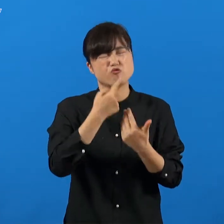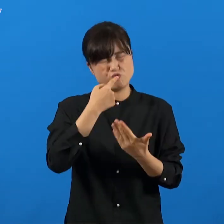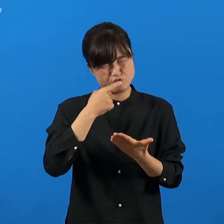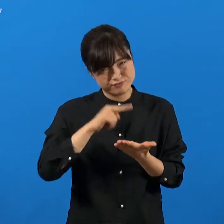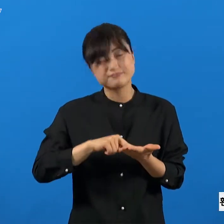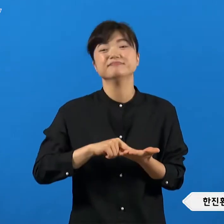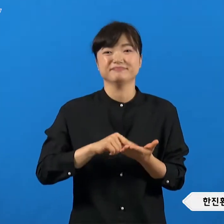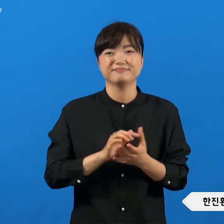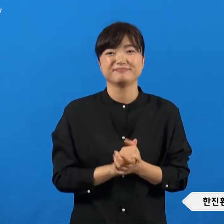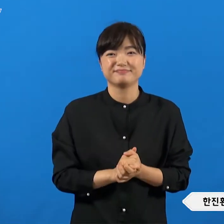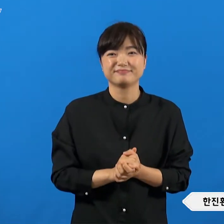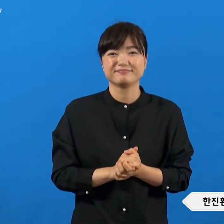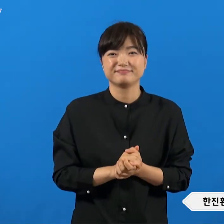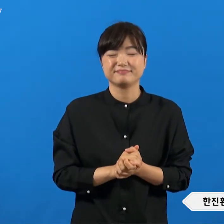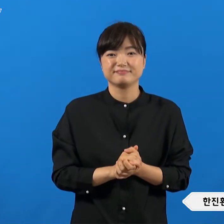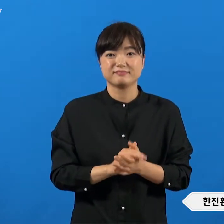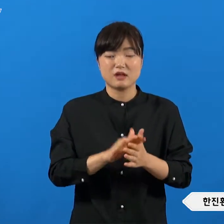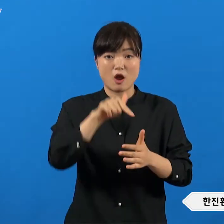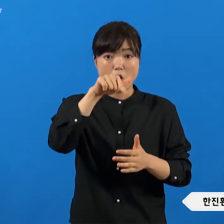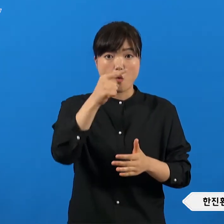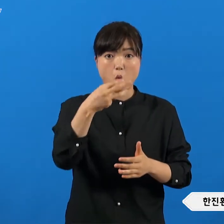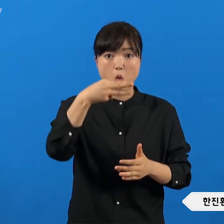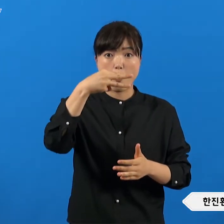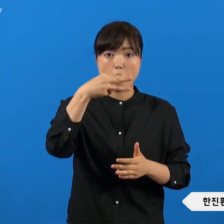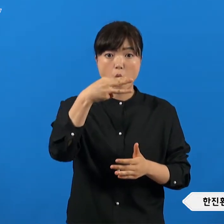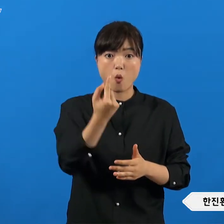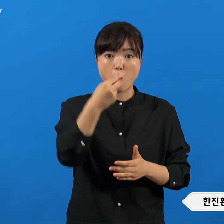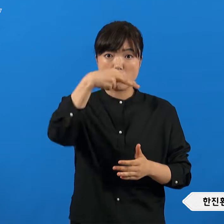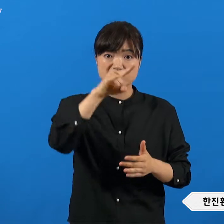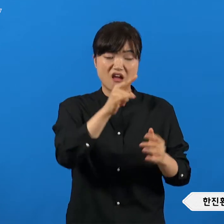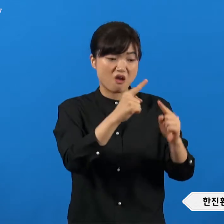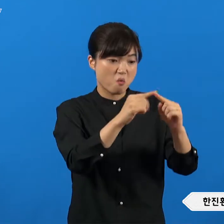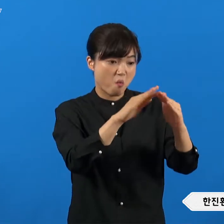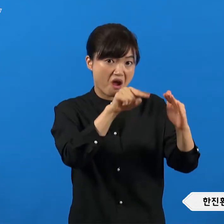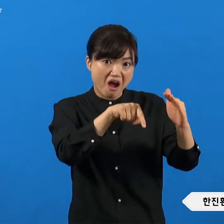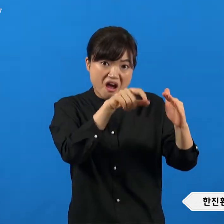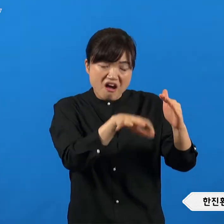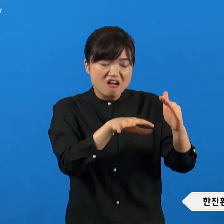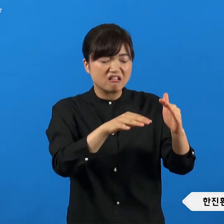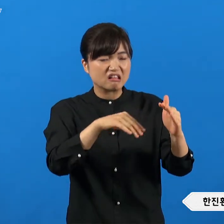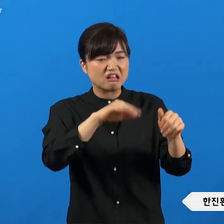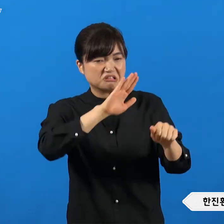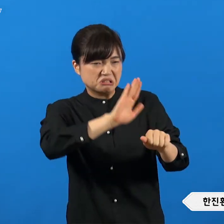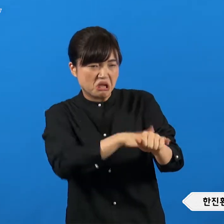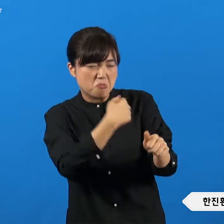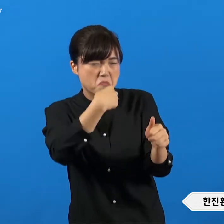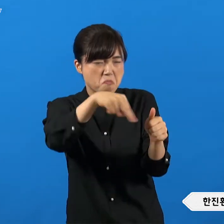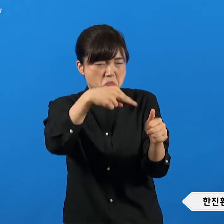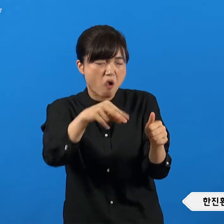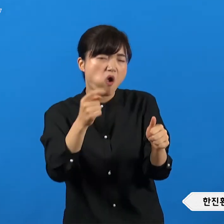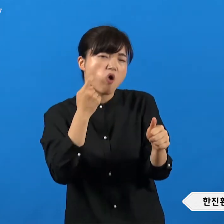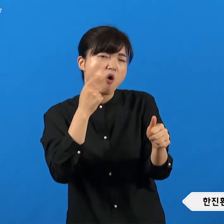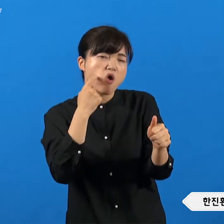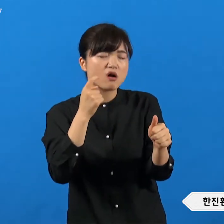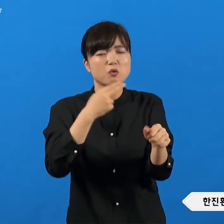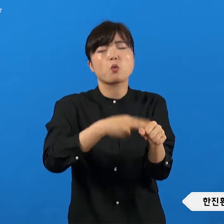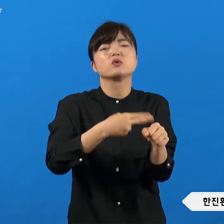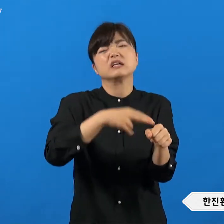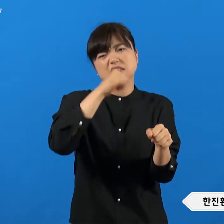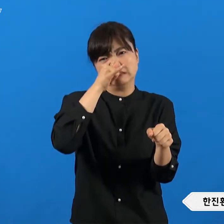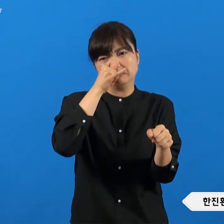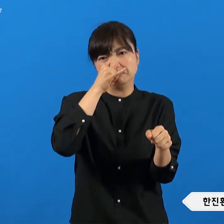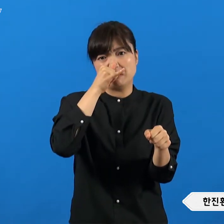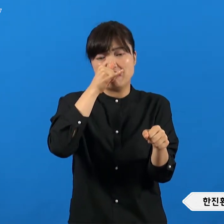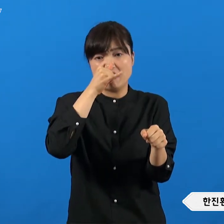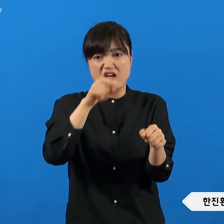어렵지는 않습니다. 골로새 교회에 잘못된 교리를 퍼뜨리는 사람들이 있었습니다.